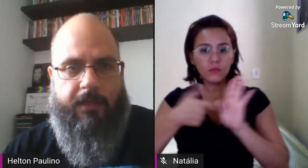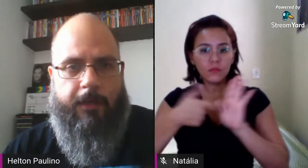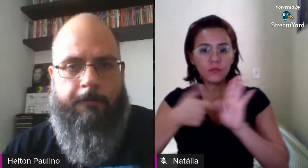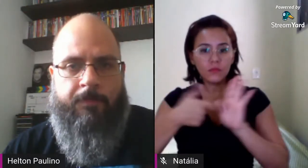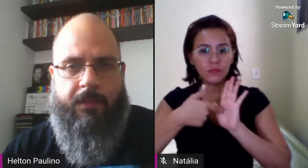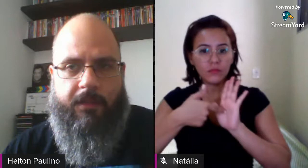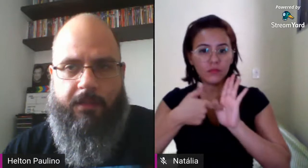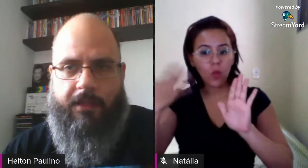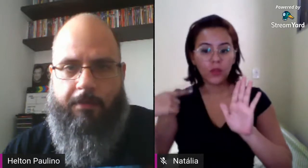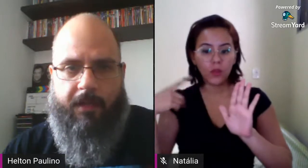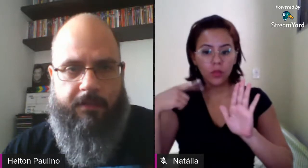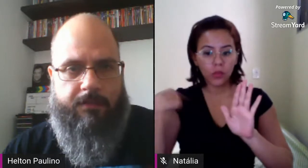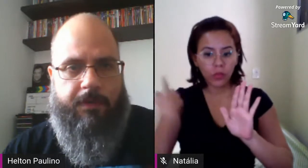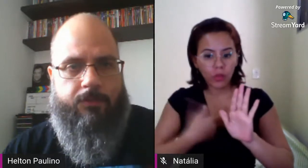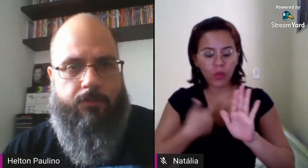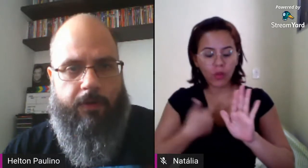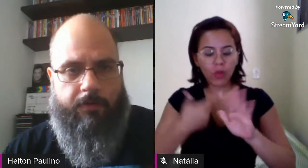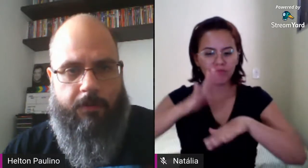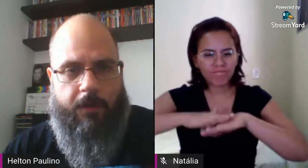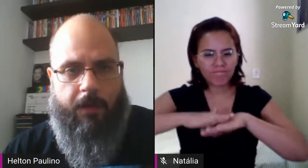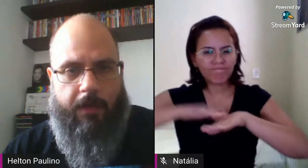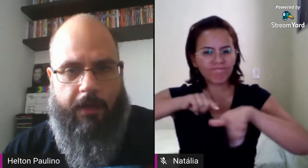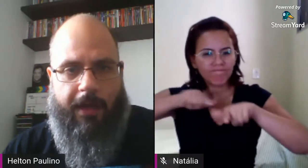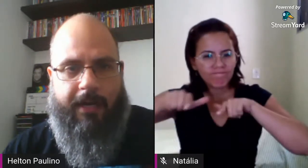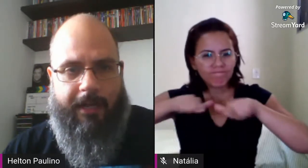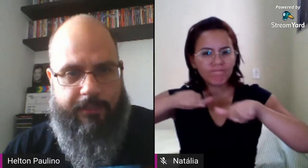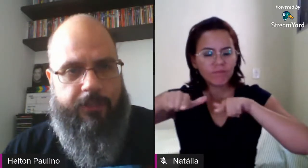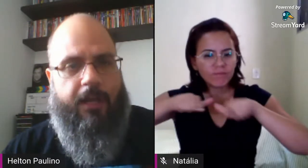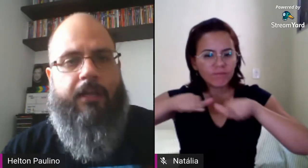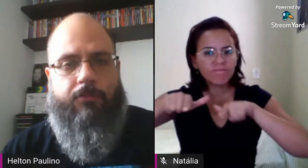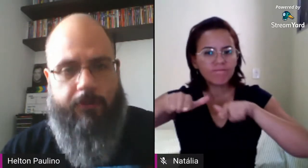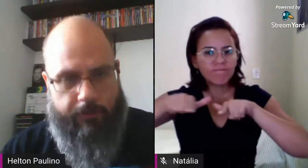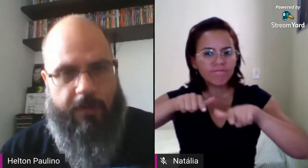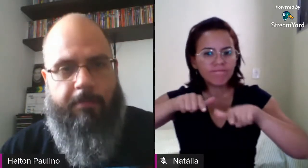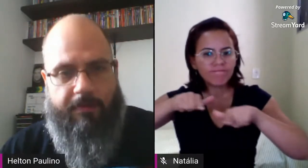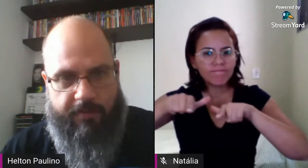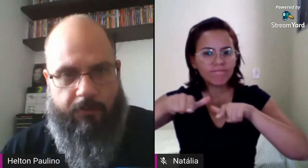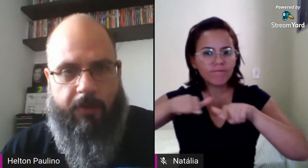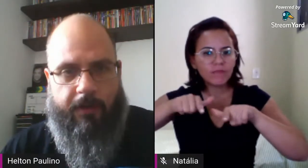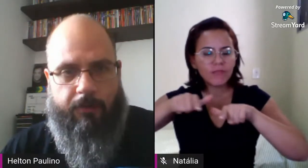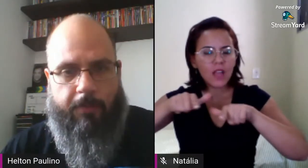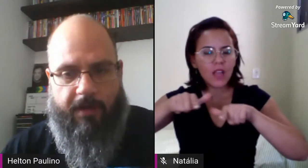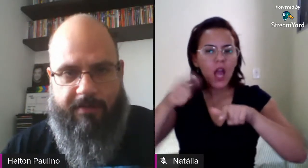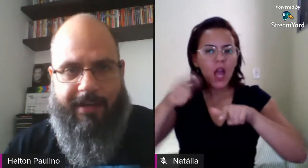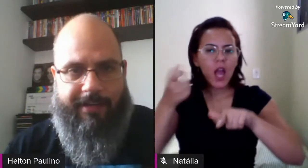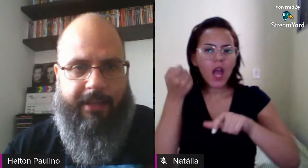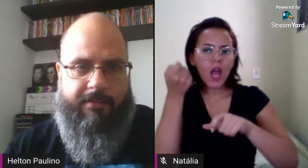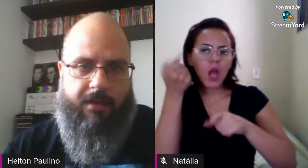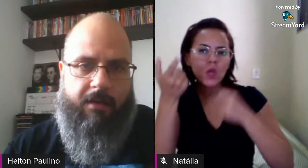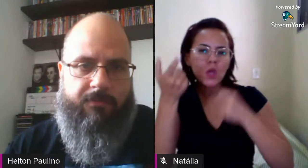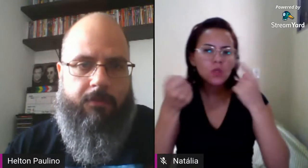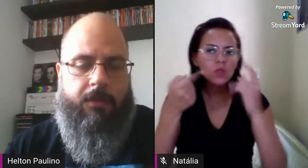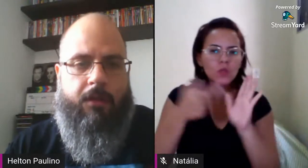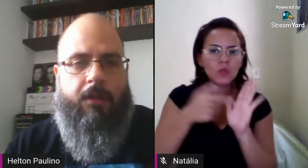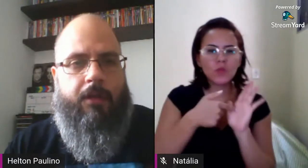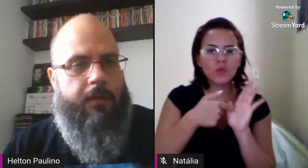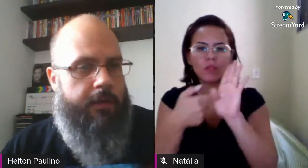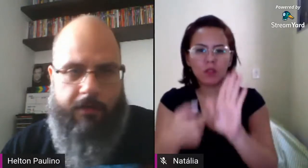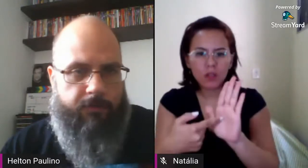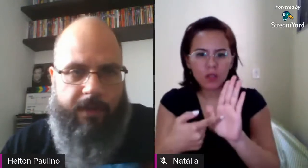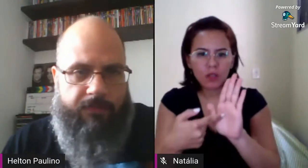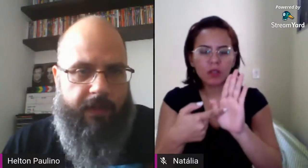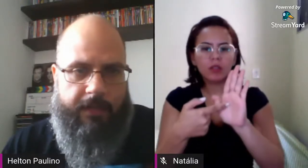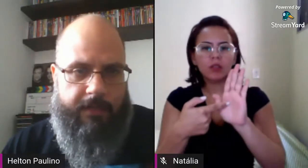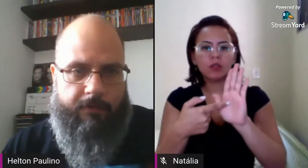cima de determinadas expressões a cada estado, isso também vai se tornando mais caracterizável.